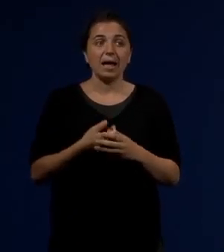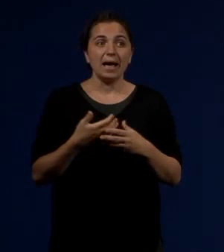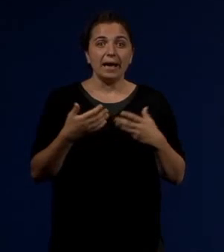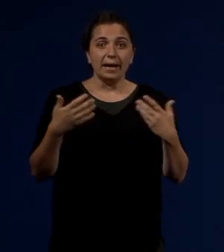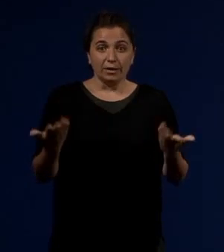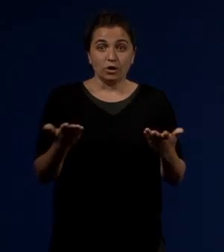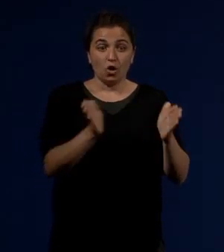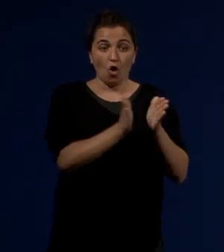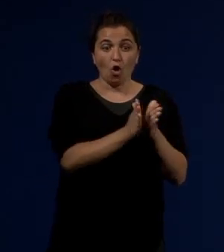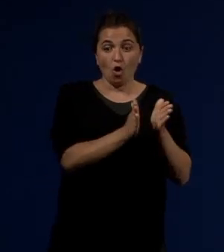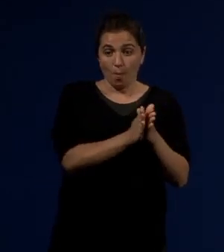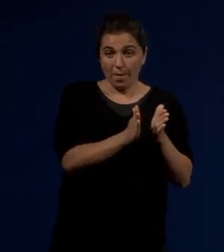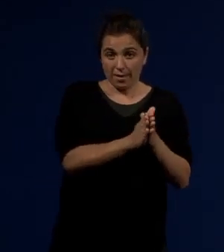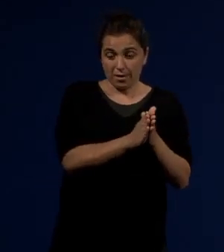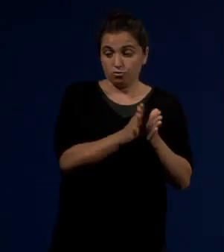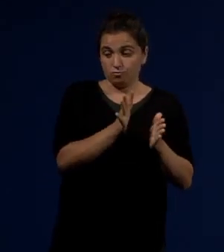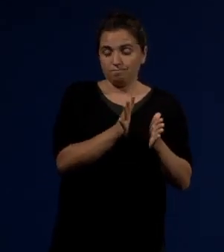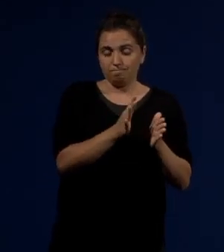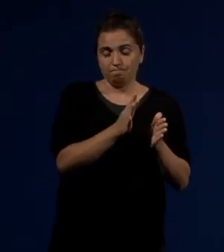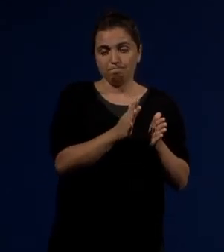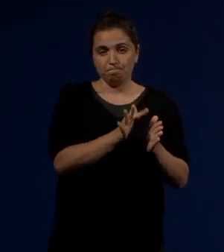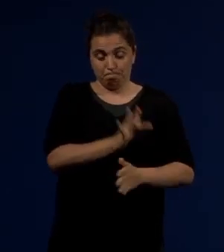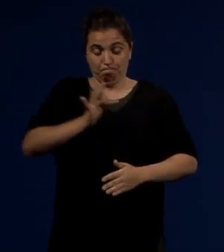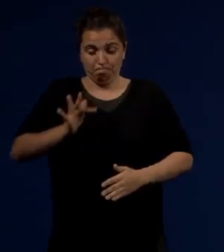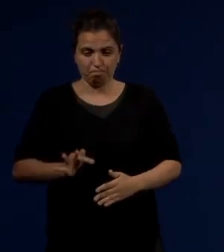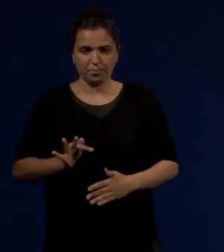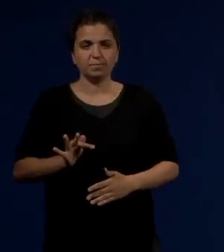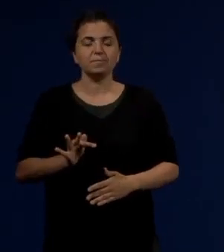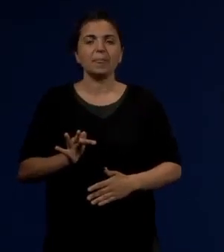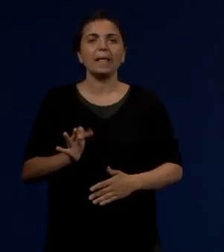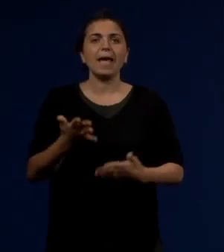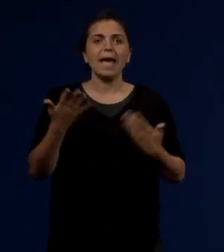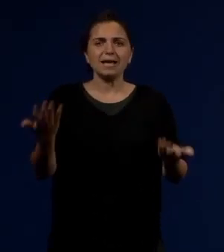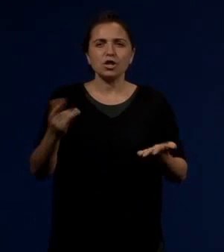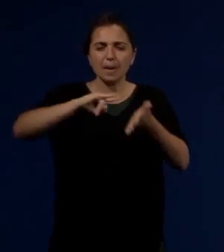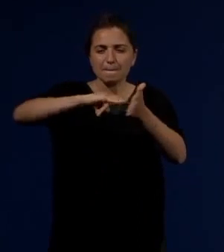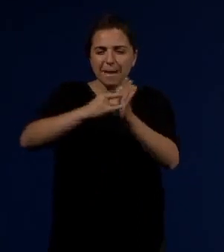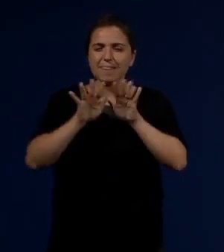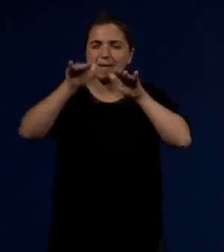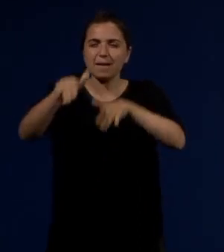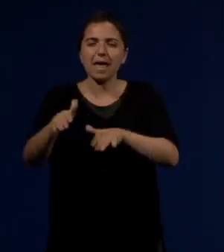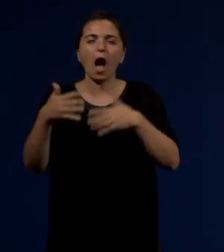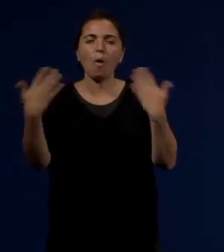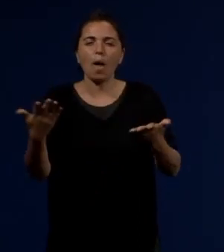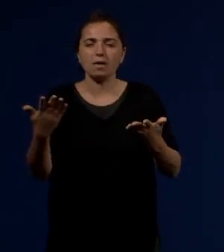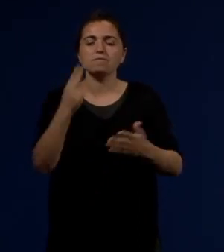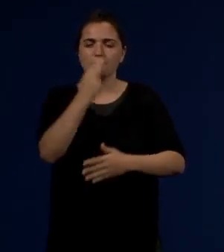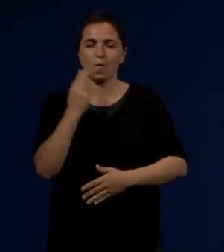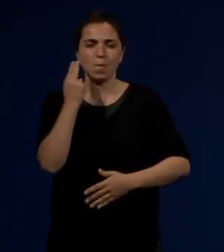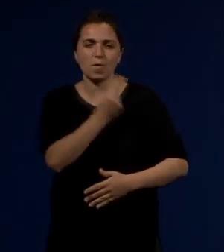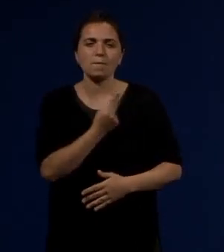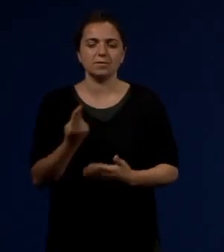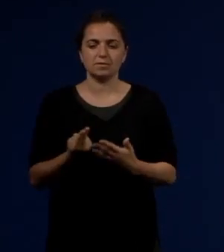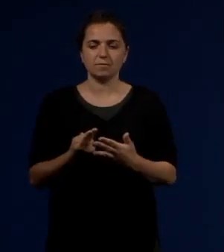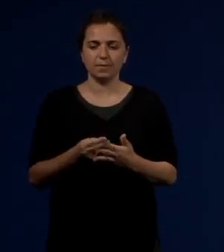meus compañeros que me precederon na súa palabra, é o plan de En Marea, é un plan de compromiso, un plan de indignación e un plan de compromiso. Non